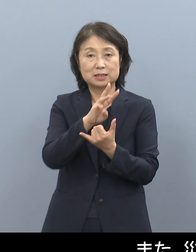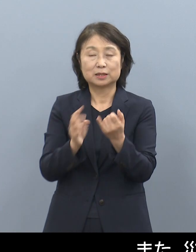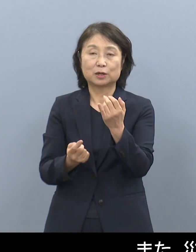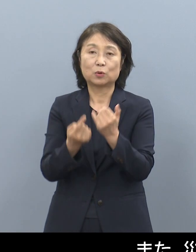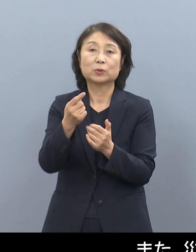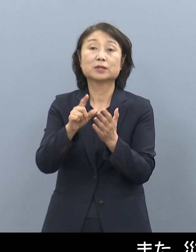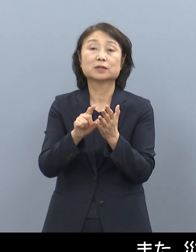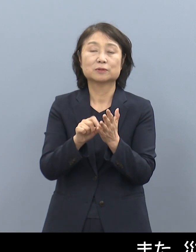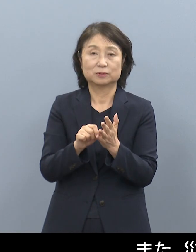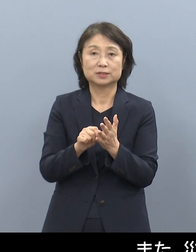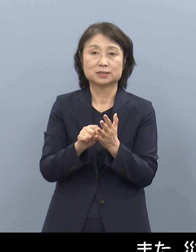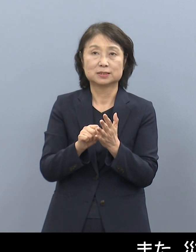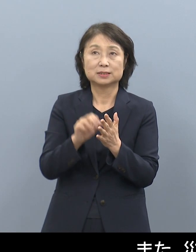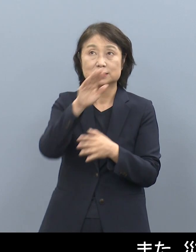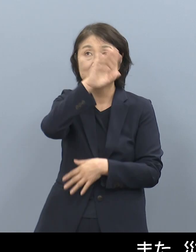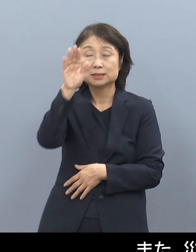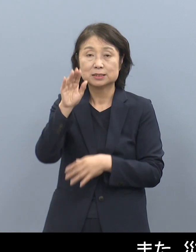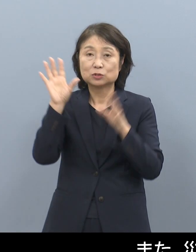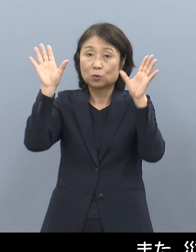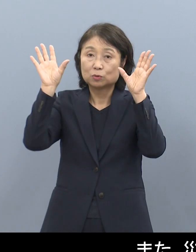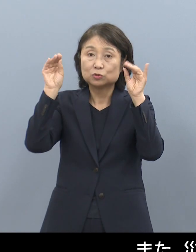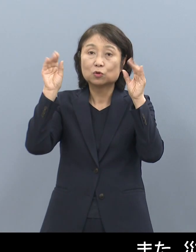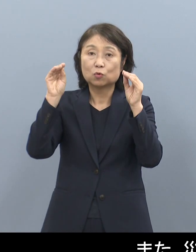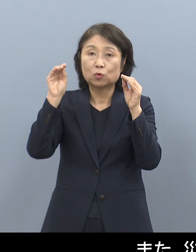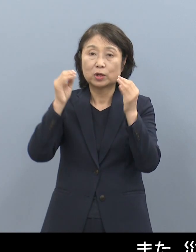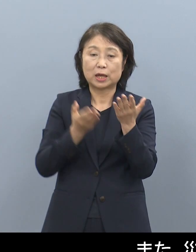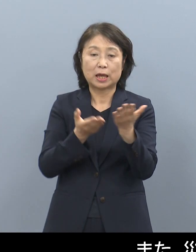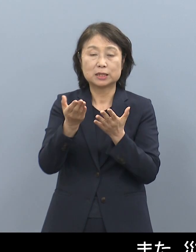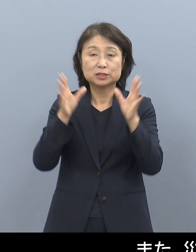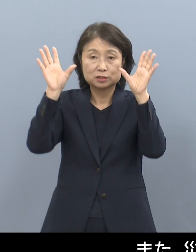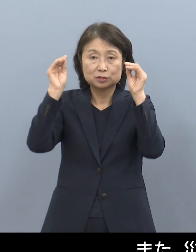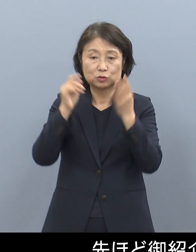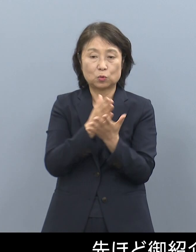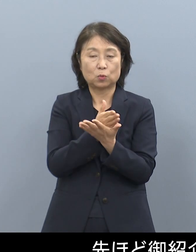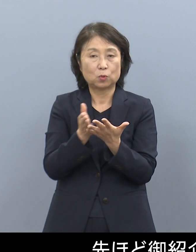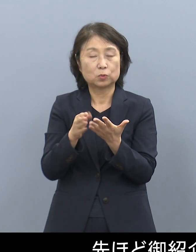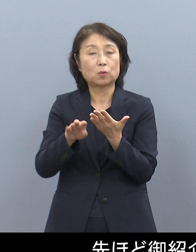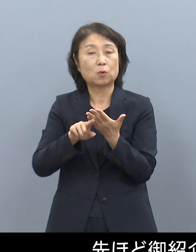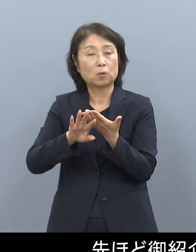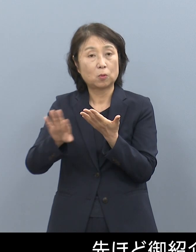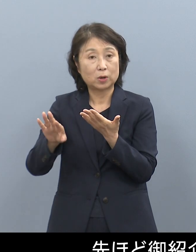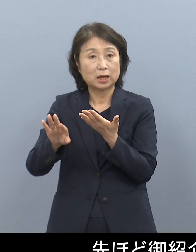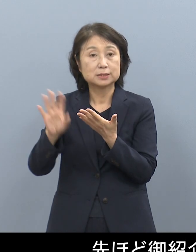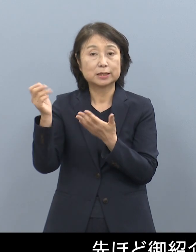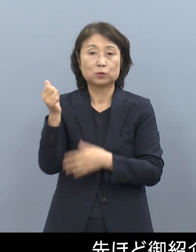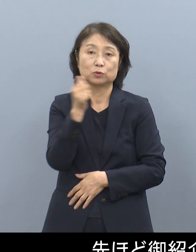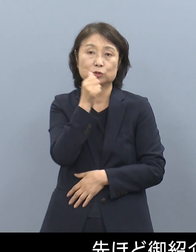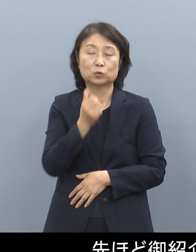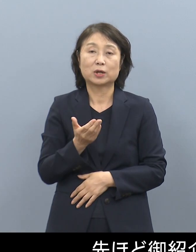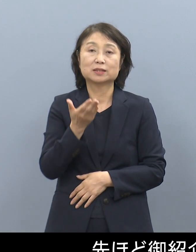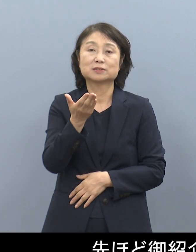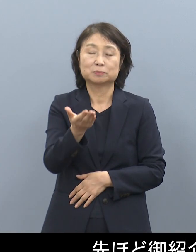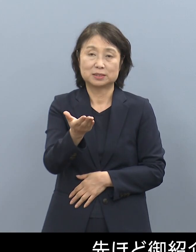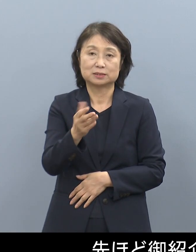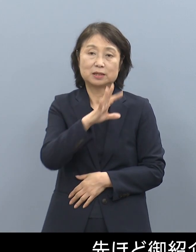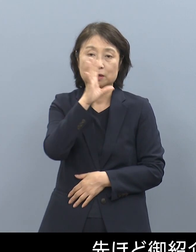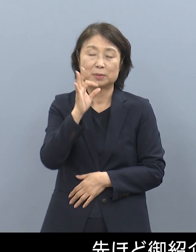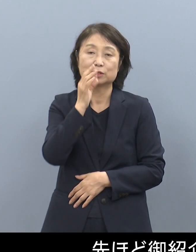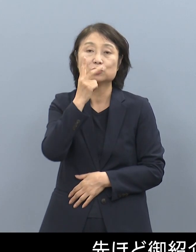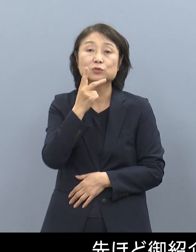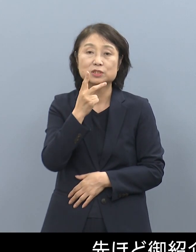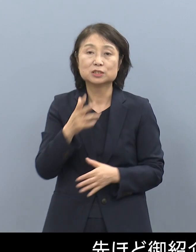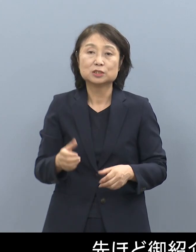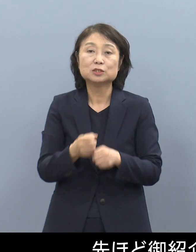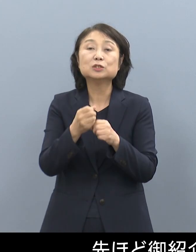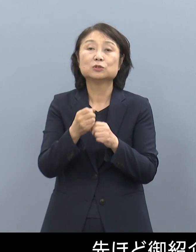には、気象警報や地震情報のほか、先ほどご紹介いたしました山口市総